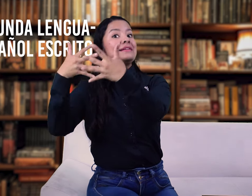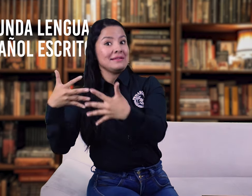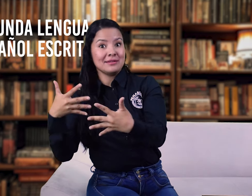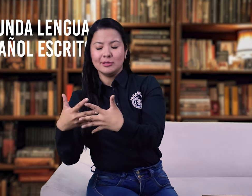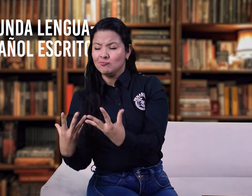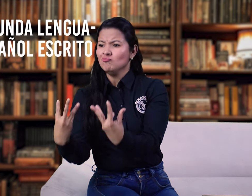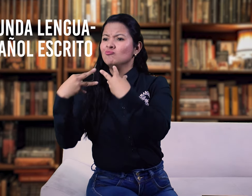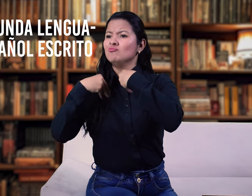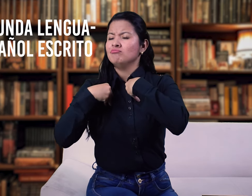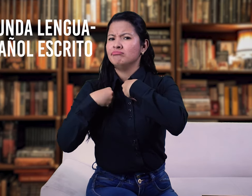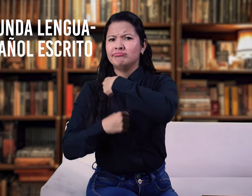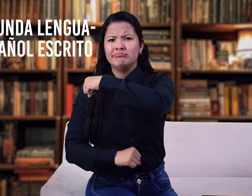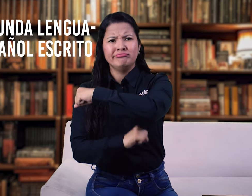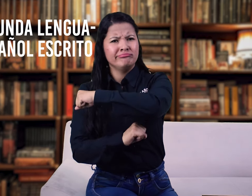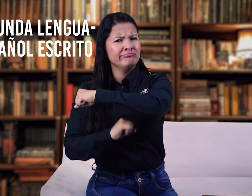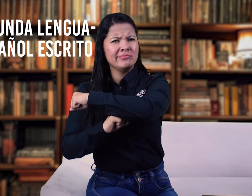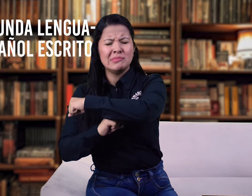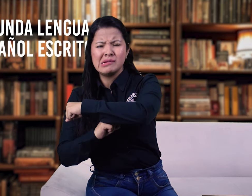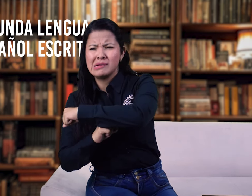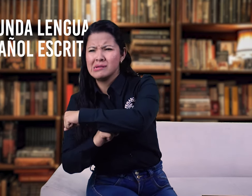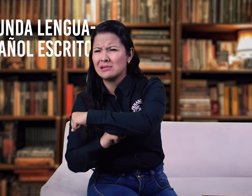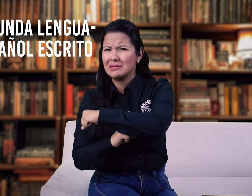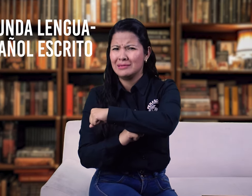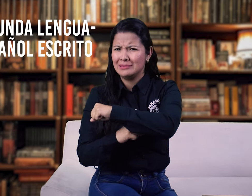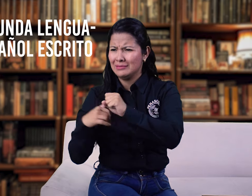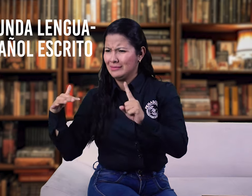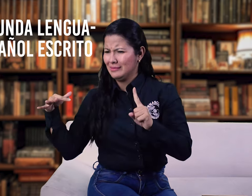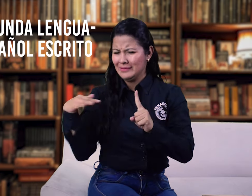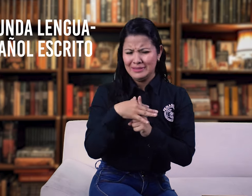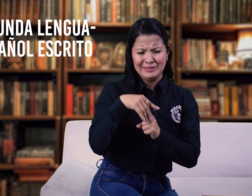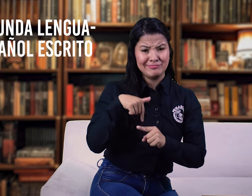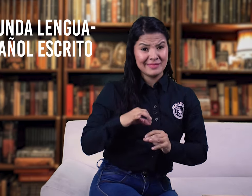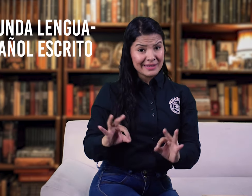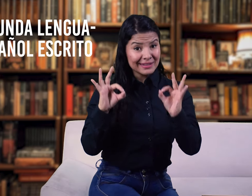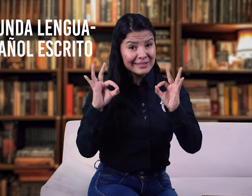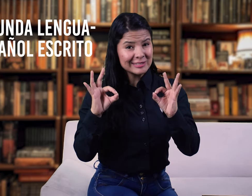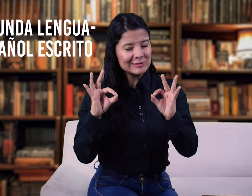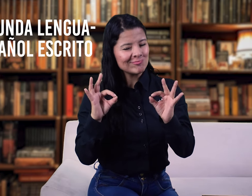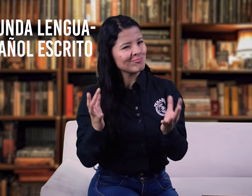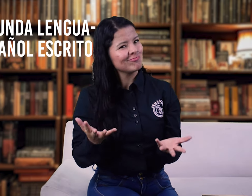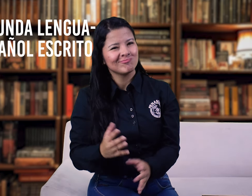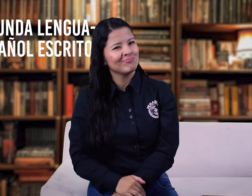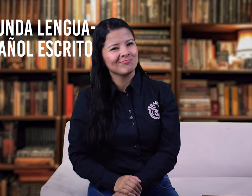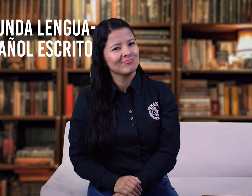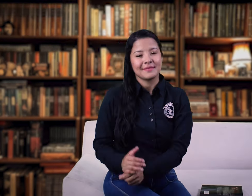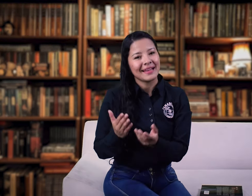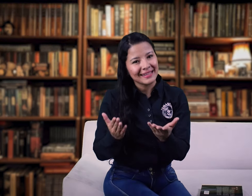Por lo tanto, el aprendizaje de una segunda lengua resulta no ser adecuado.